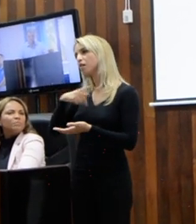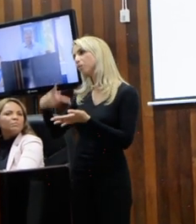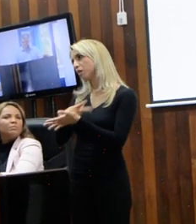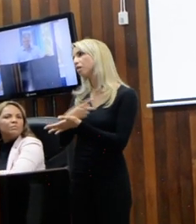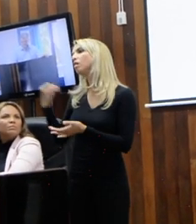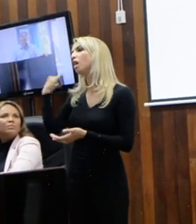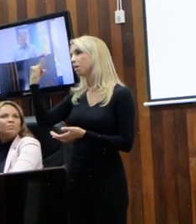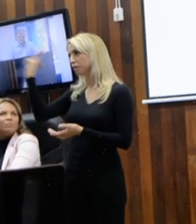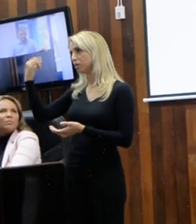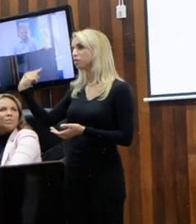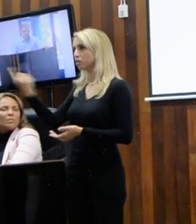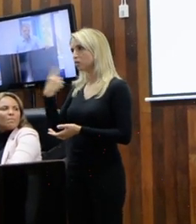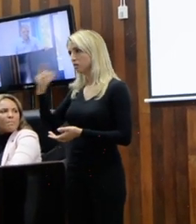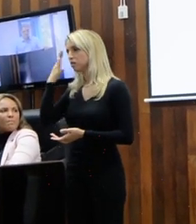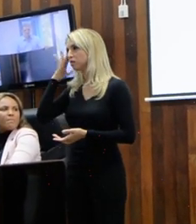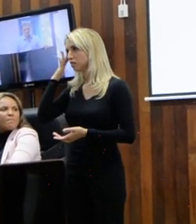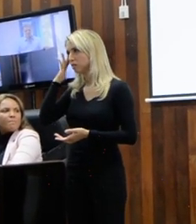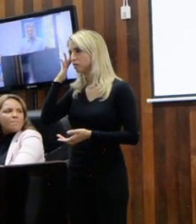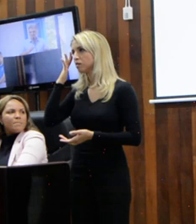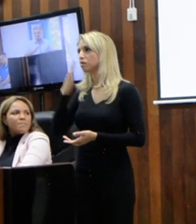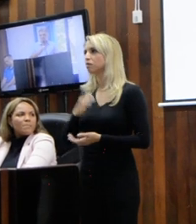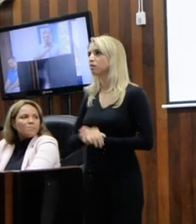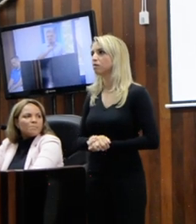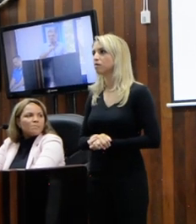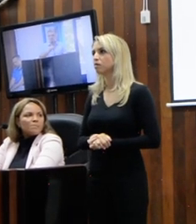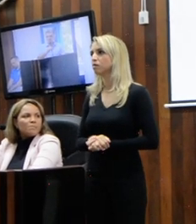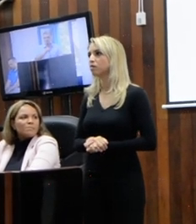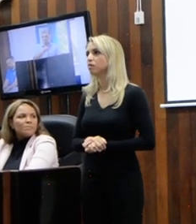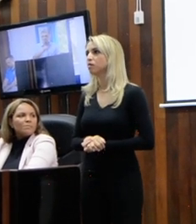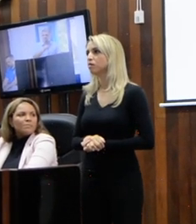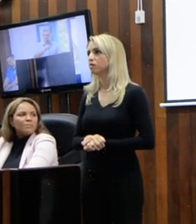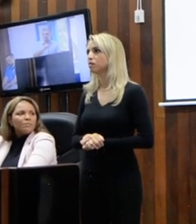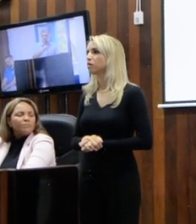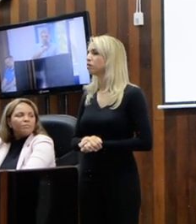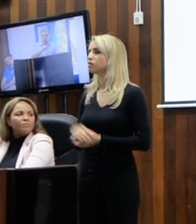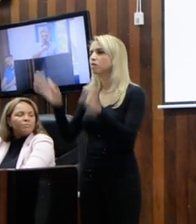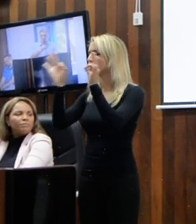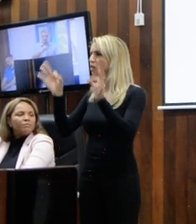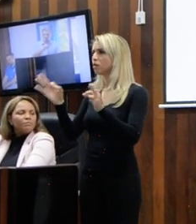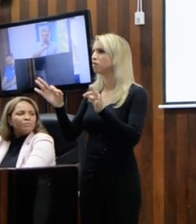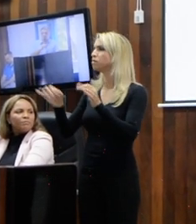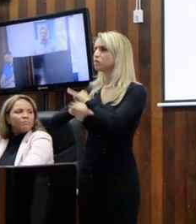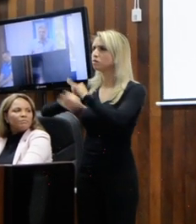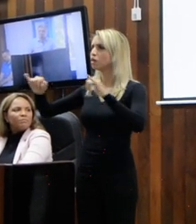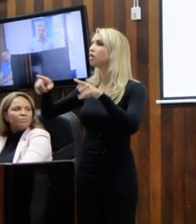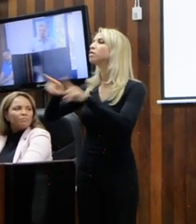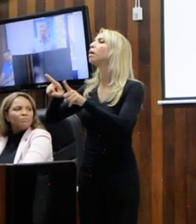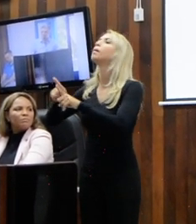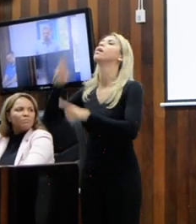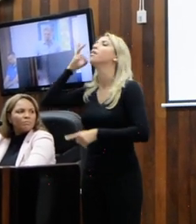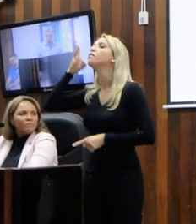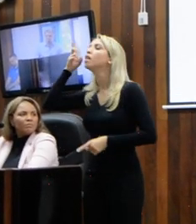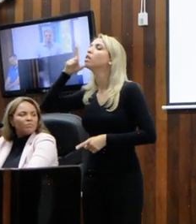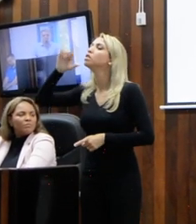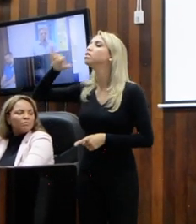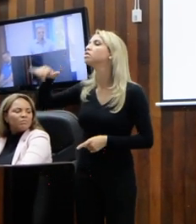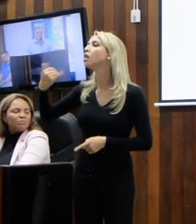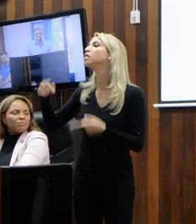reconheça. E muito bem explanado aqui pela vereadora Letícia e pelo vereador